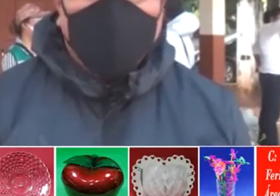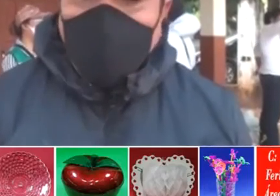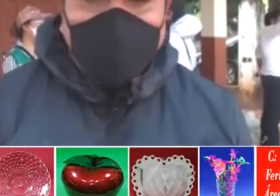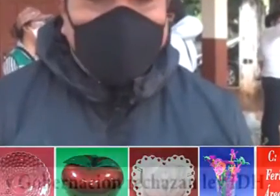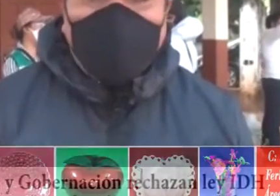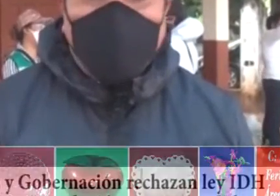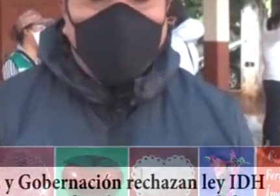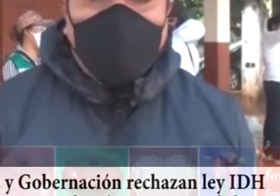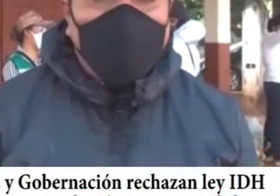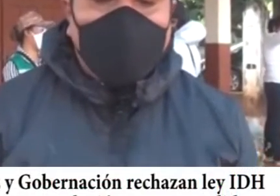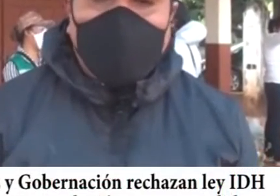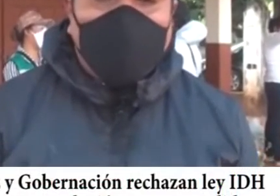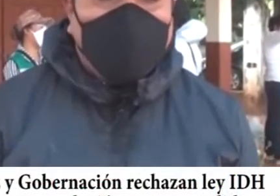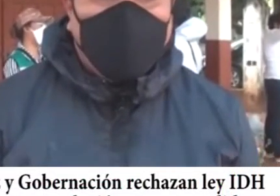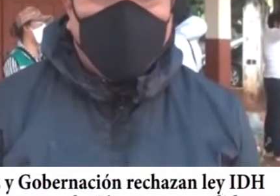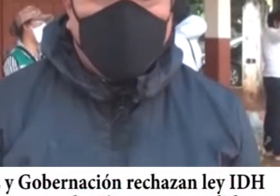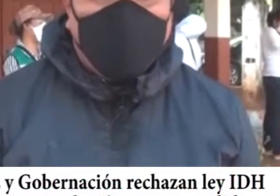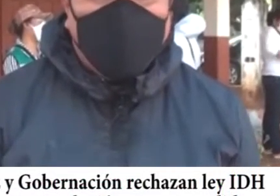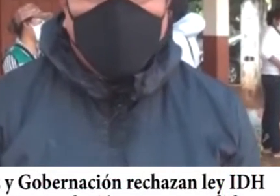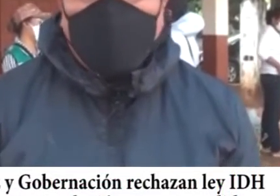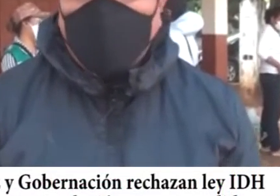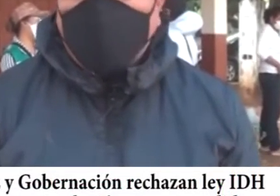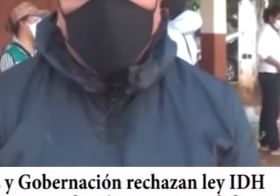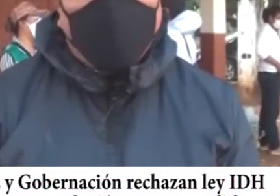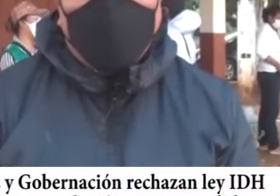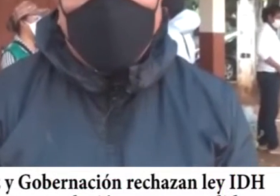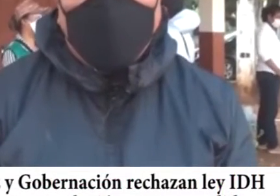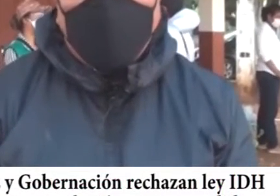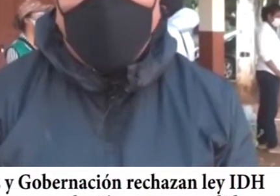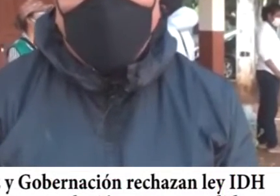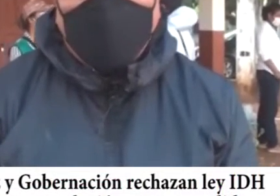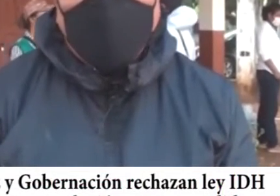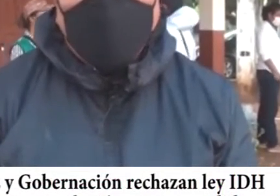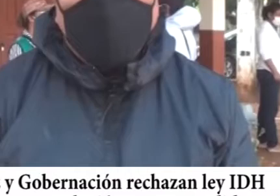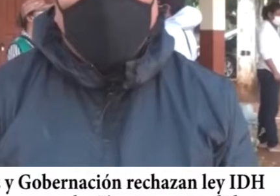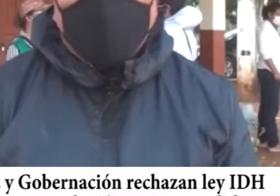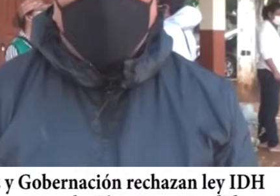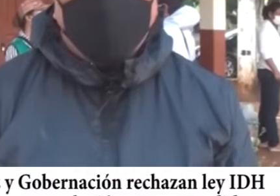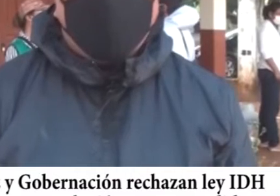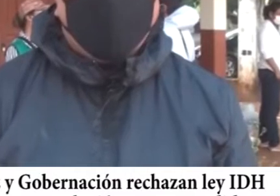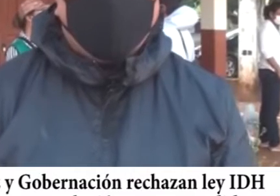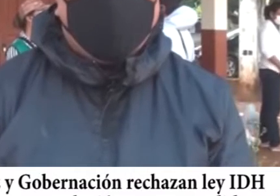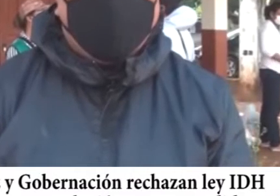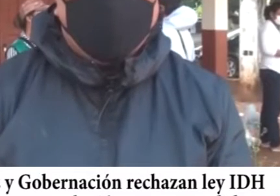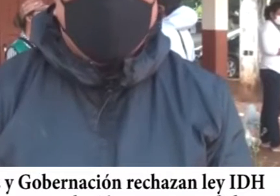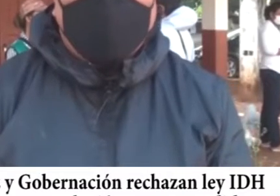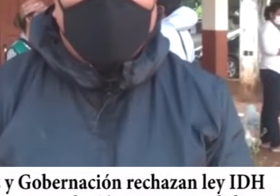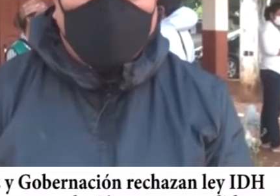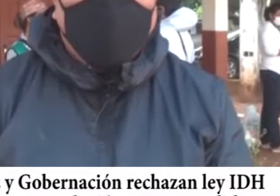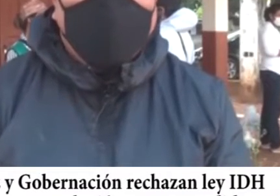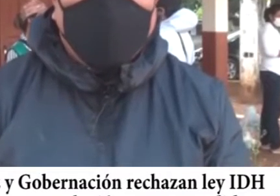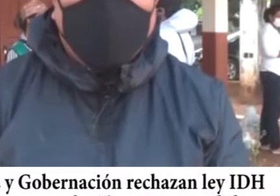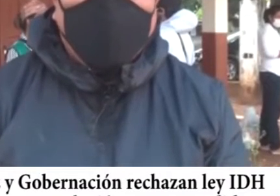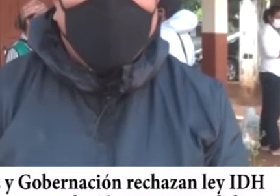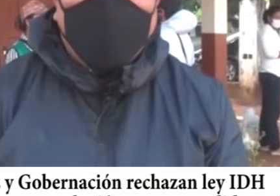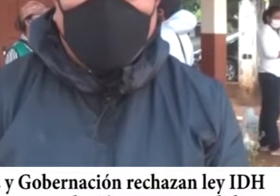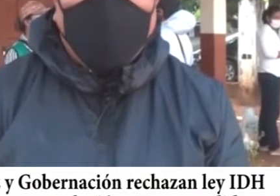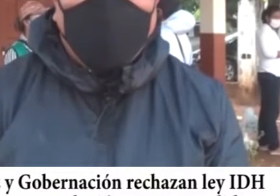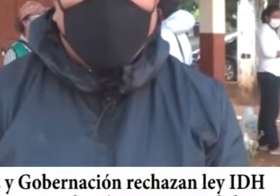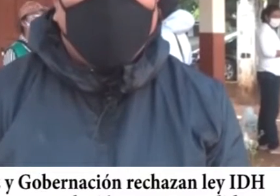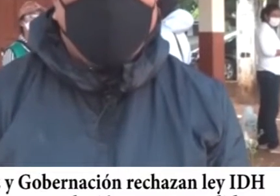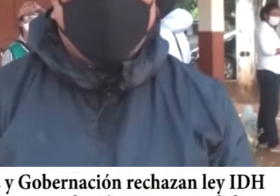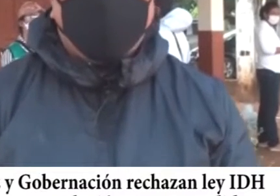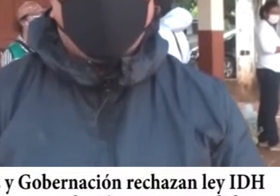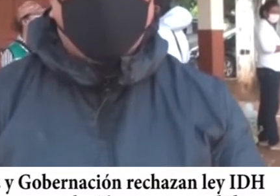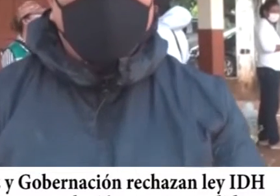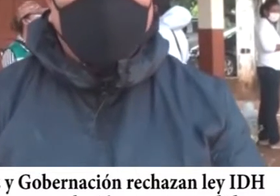conozcamos, y no a través de los medios y llamadas telefónicas. Yo pido al ministro Óscar Ortiz que pueda intervenir en este tema de una